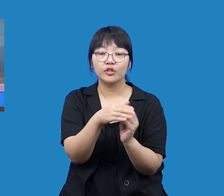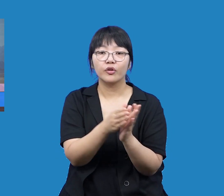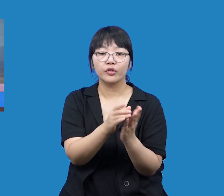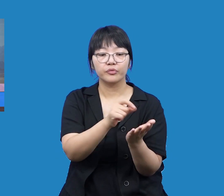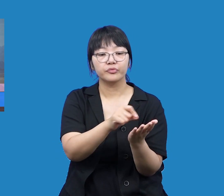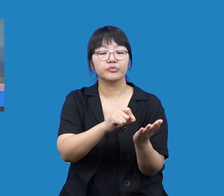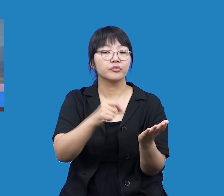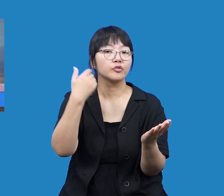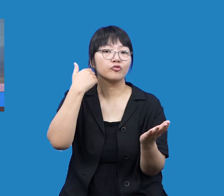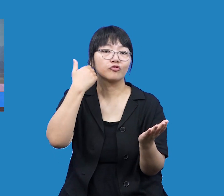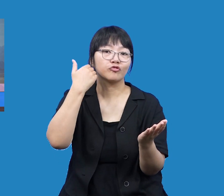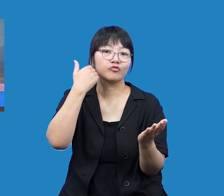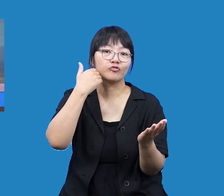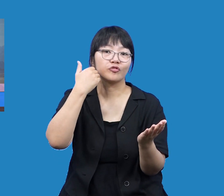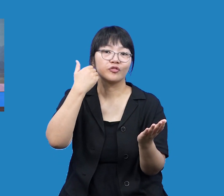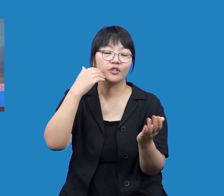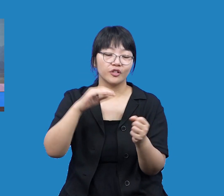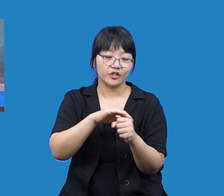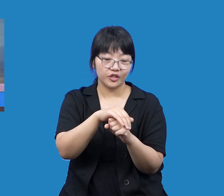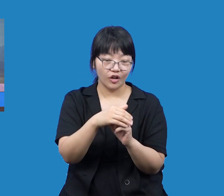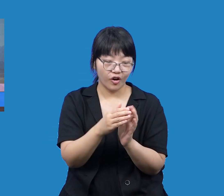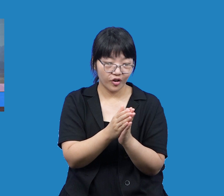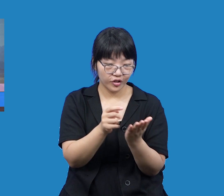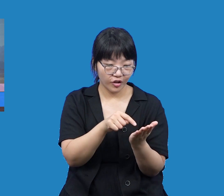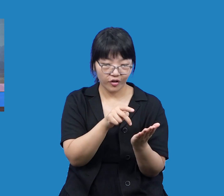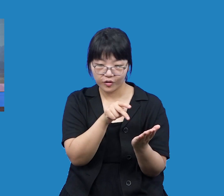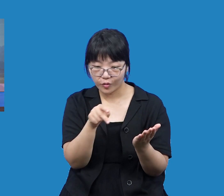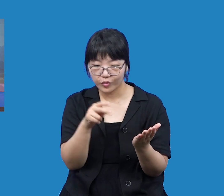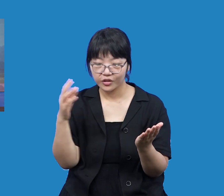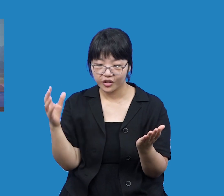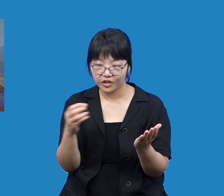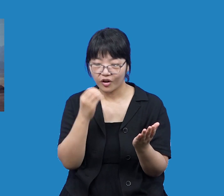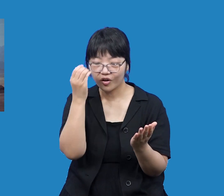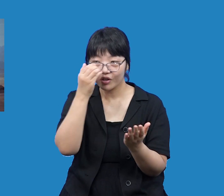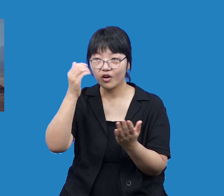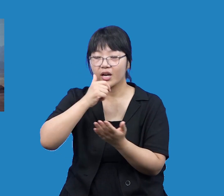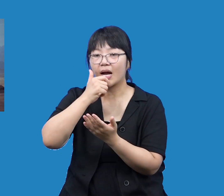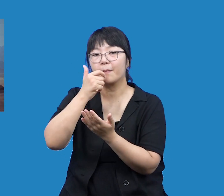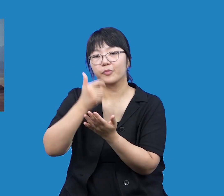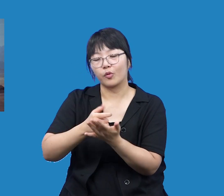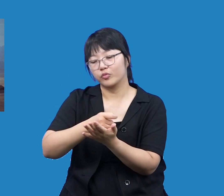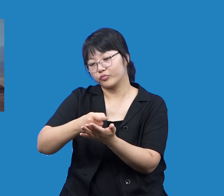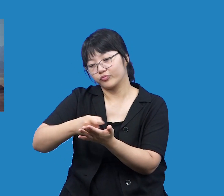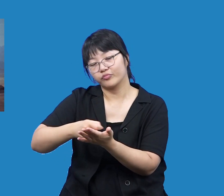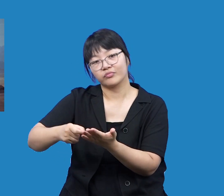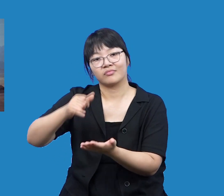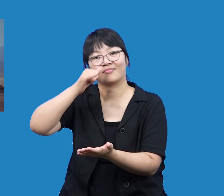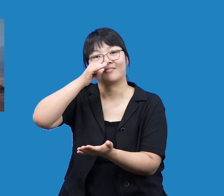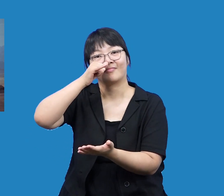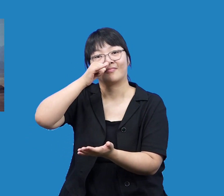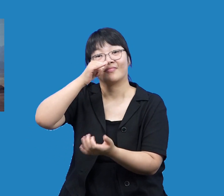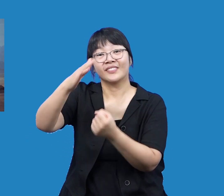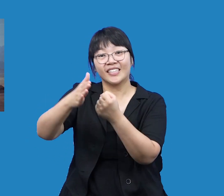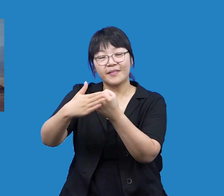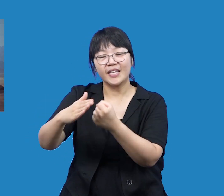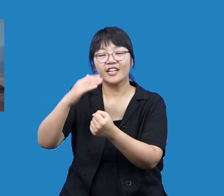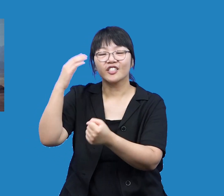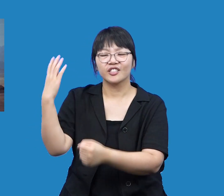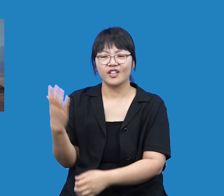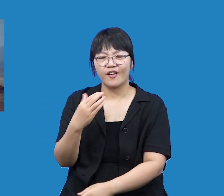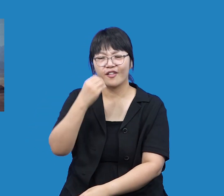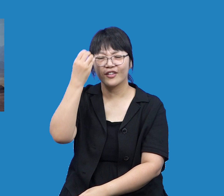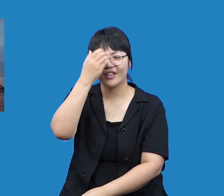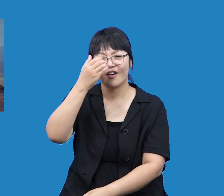성령의 감동으로 기록된 말씀이 아닙니까? 그러니까 이 말씀은 성령의 증언이에요. 성령 하나님이 증언하십니다.